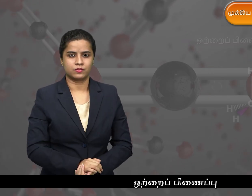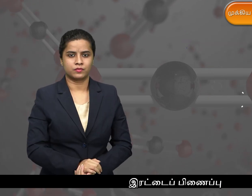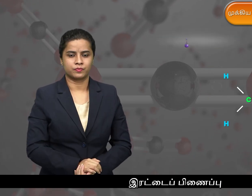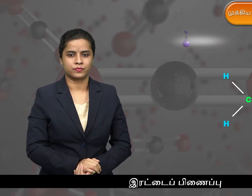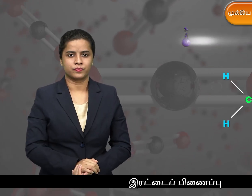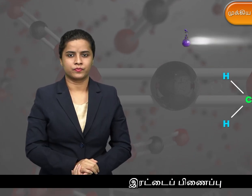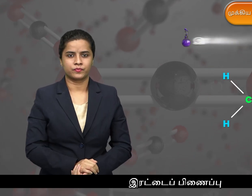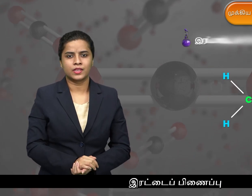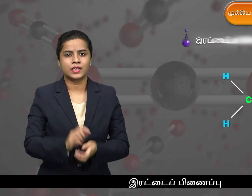இரட்டை பிணைப்பு,